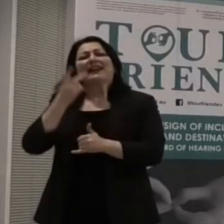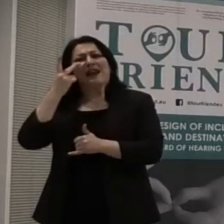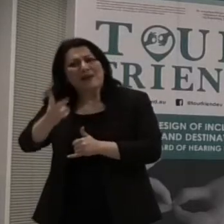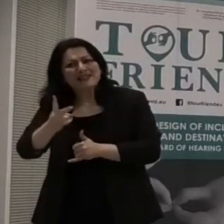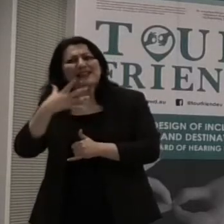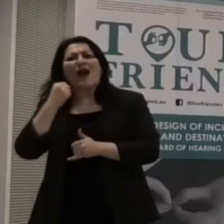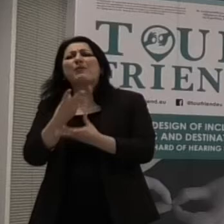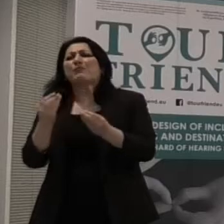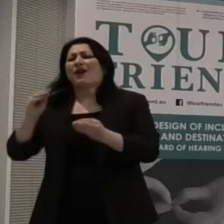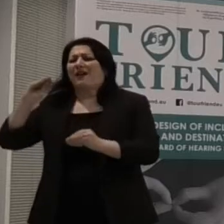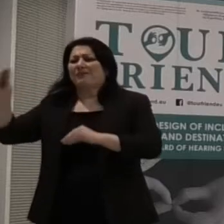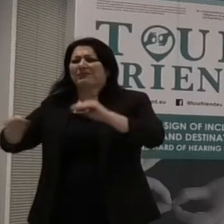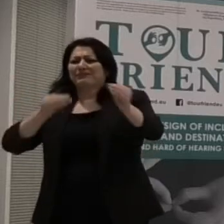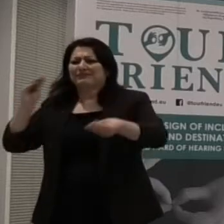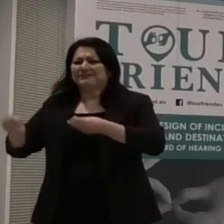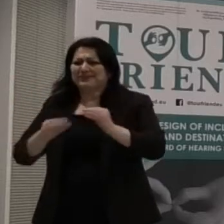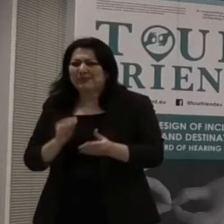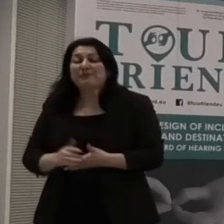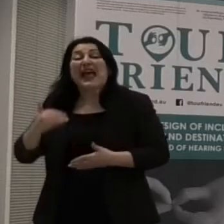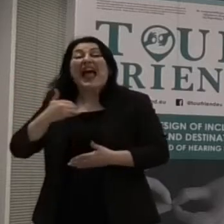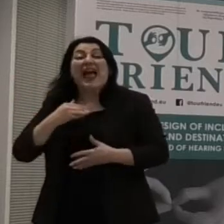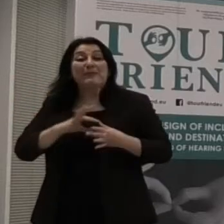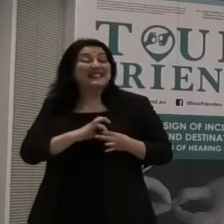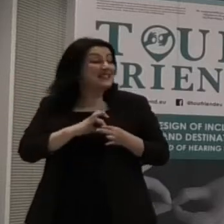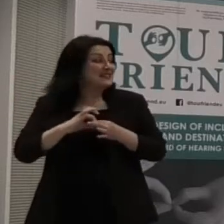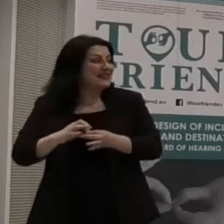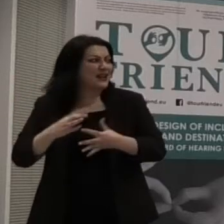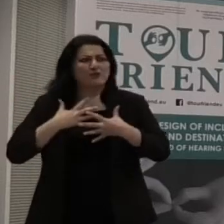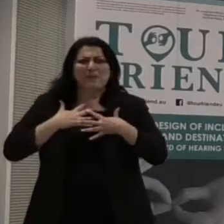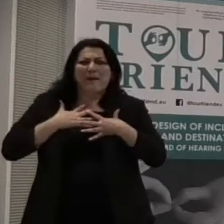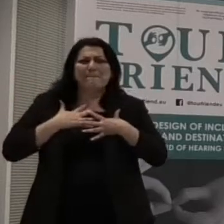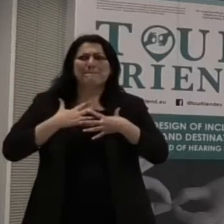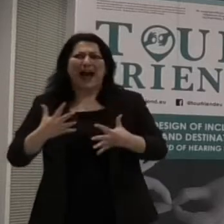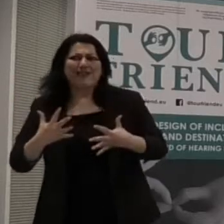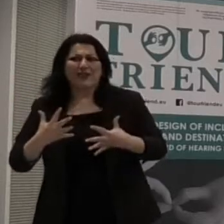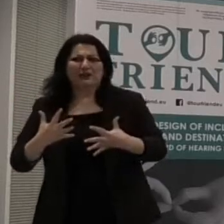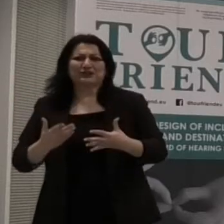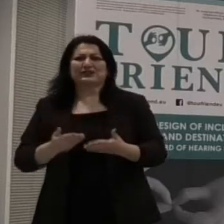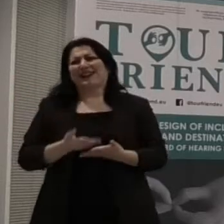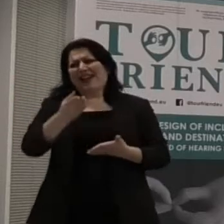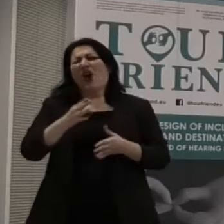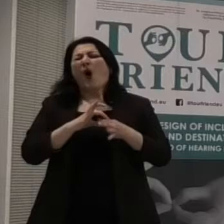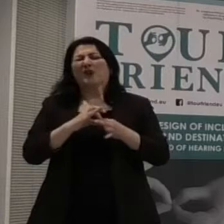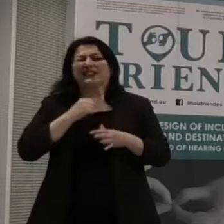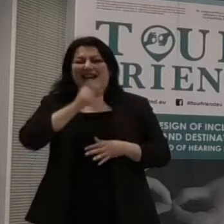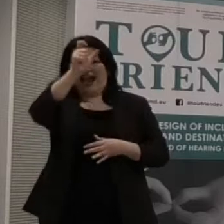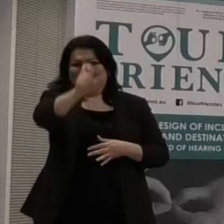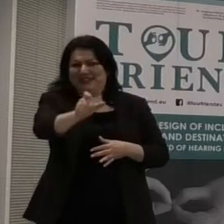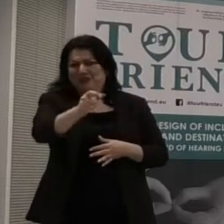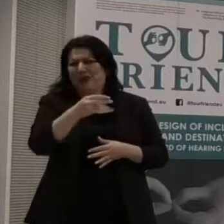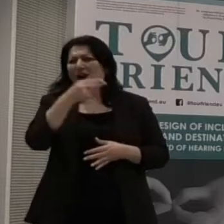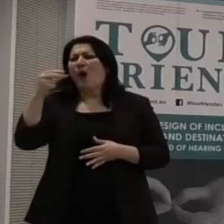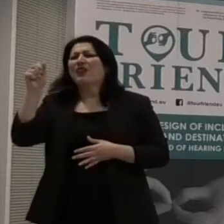Αυτά, σας ευχαριστούμε πολύ. Συνεχίζουμε με πάθος, όπως έγραψε και εδώ ο συνεργάτης κύριος Θάνος.